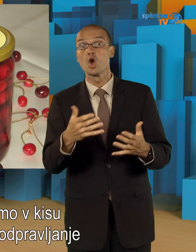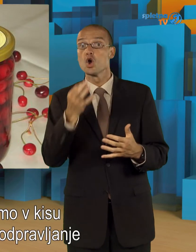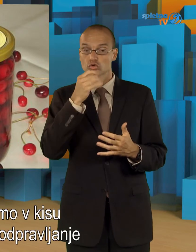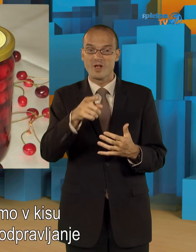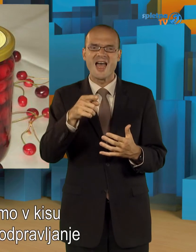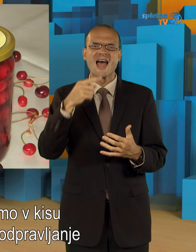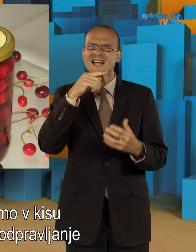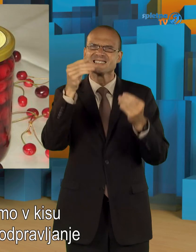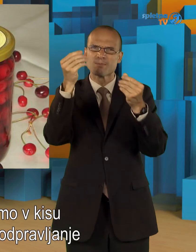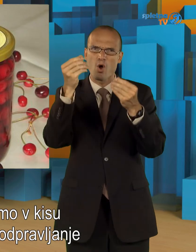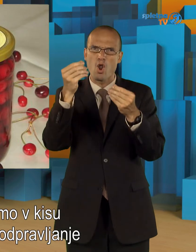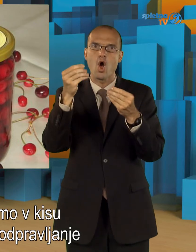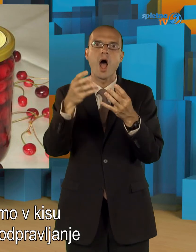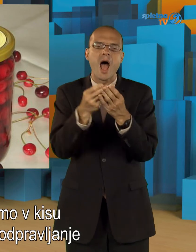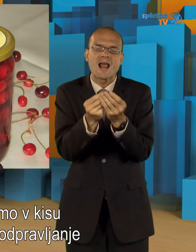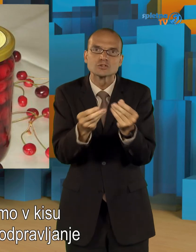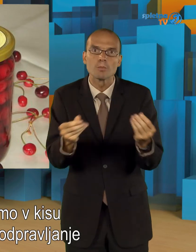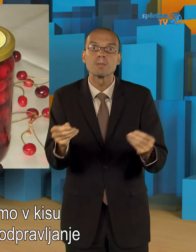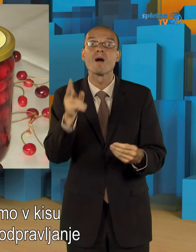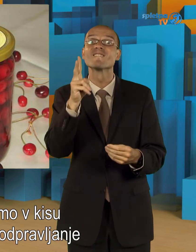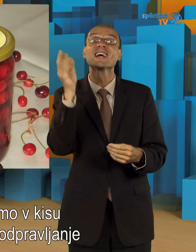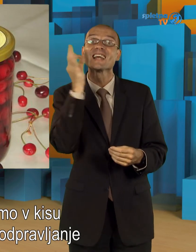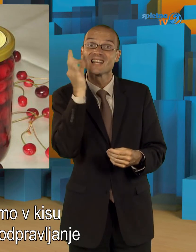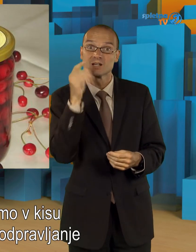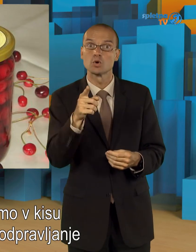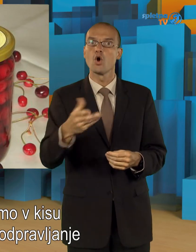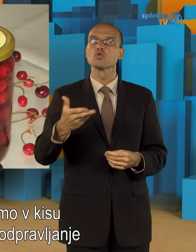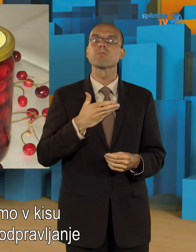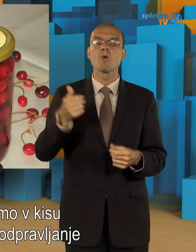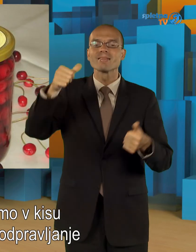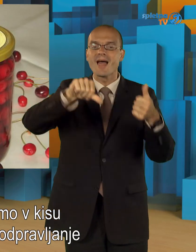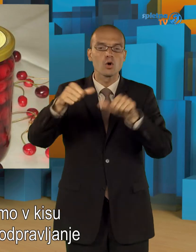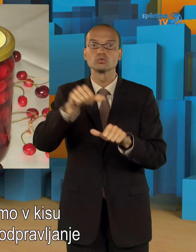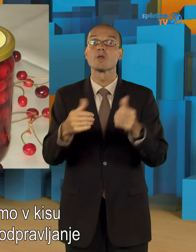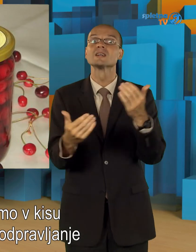Če smolo raztopimo v kisu, dobimo tekočino za odpravljanje gari in prhljaja.